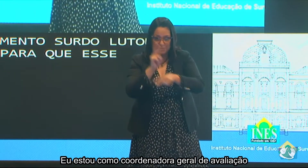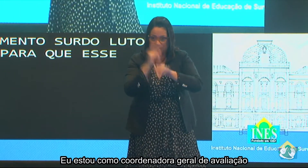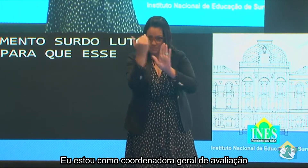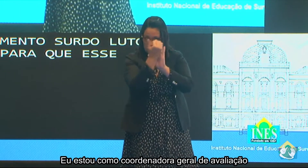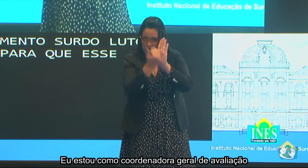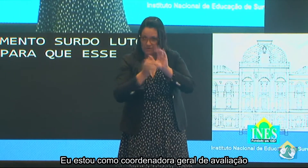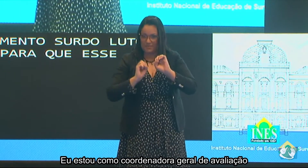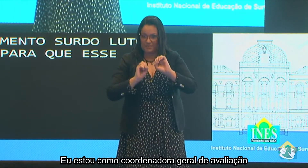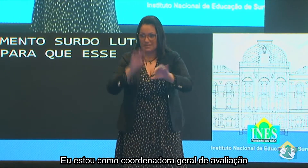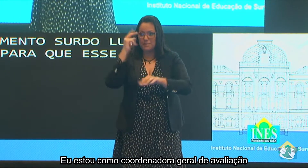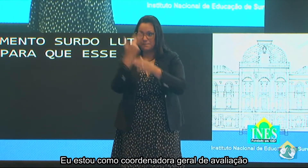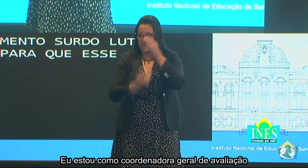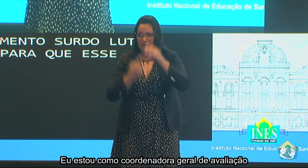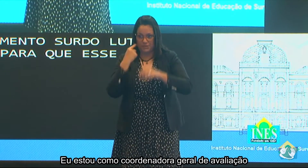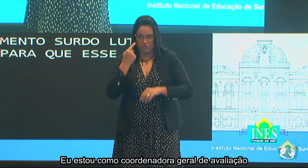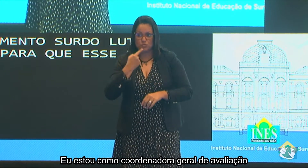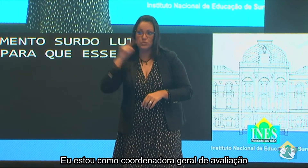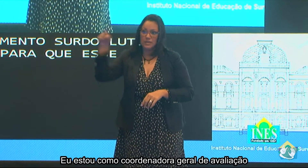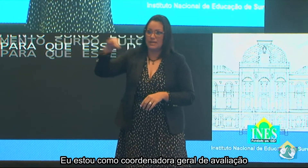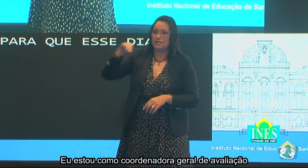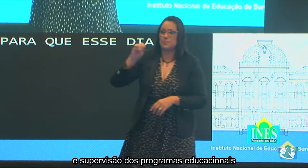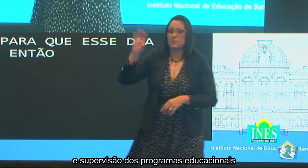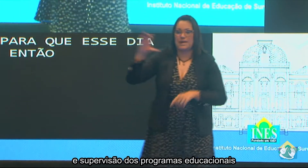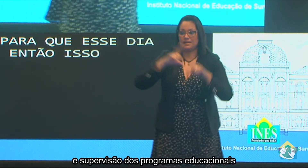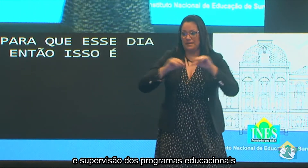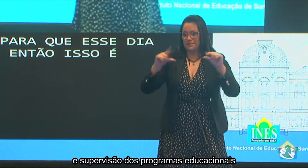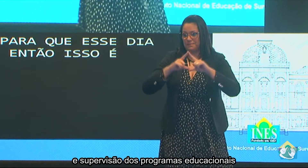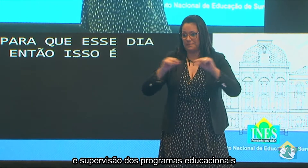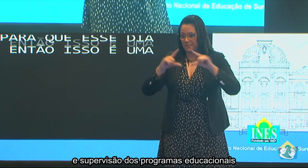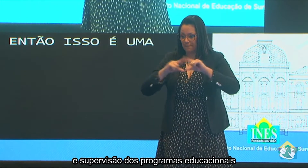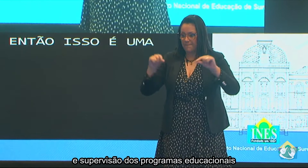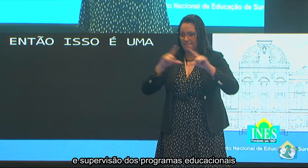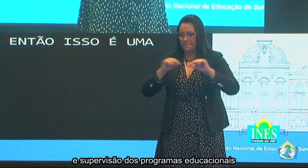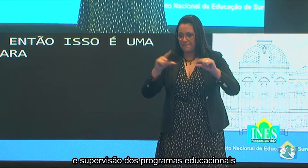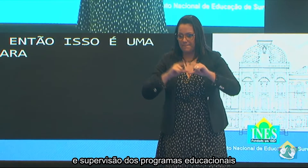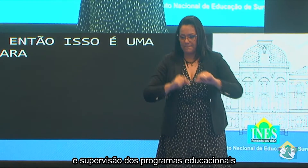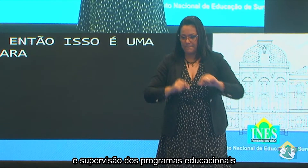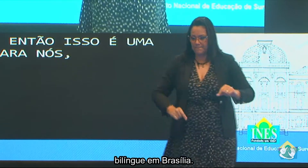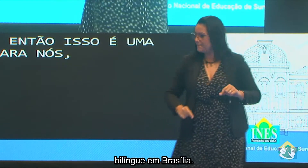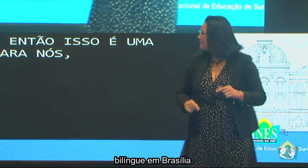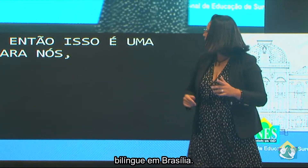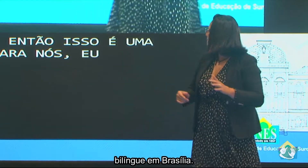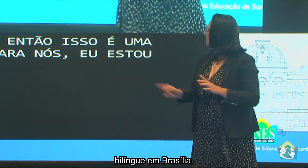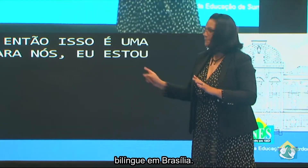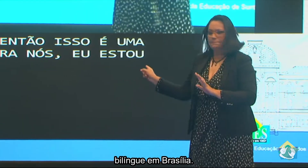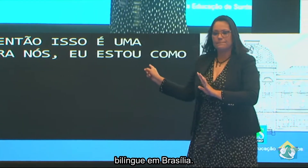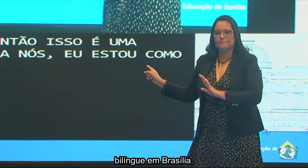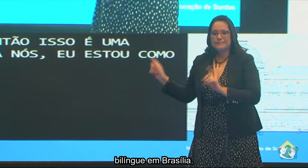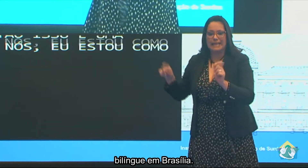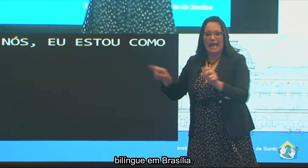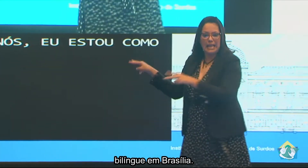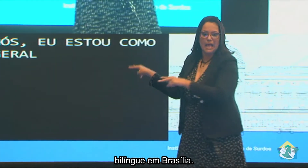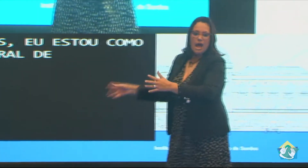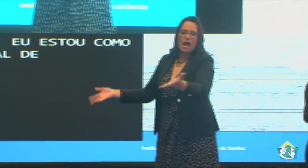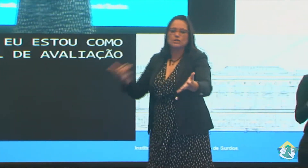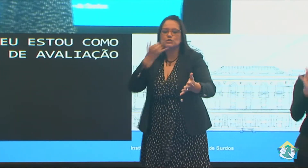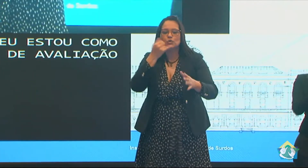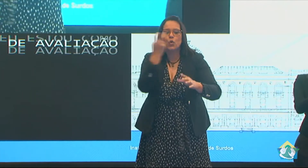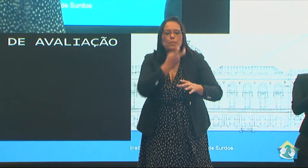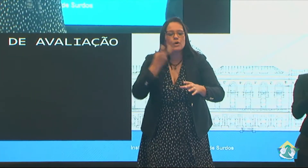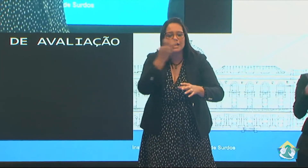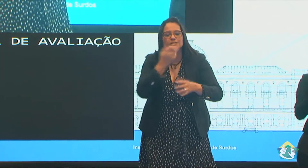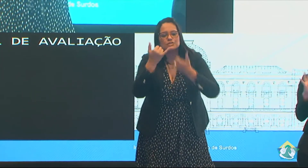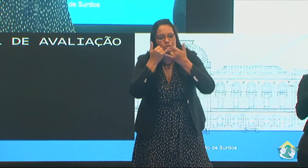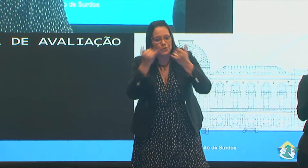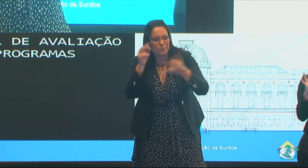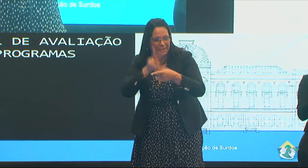como coordenadora geral de avaliação e supervisão dos programas educacionais bilíngues lá em Brasília.